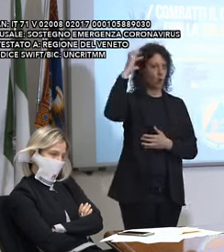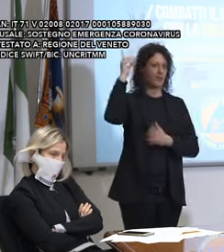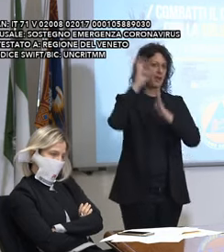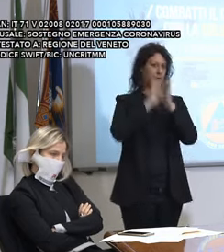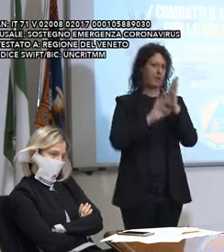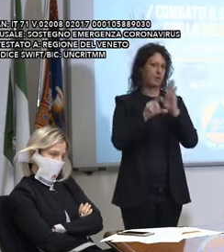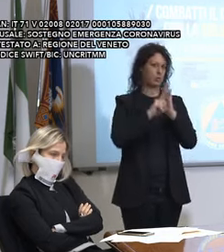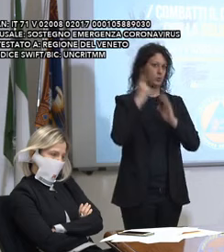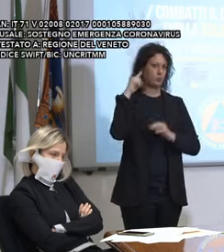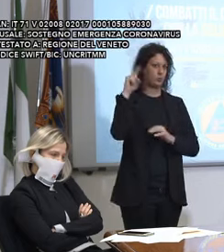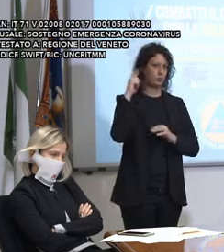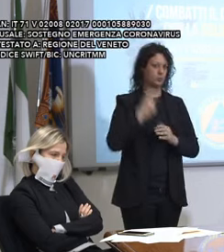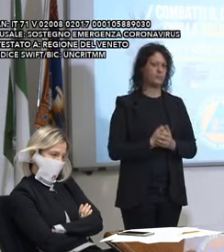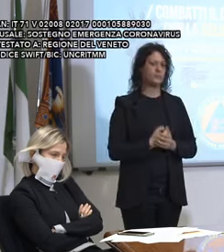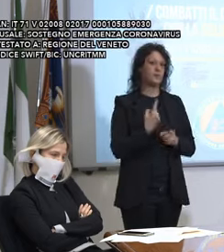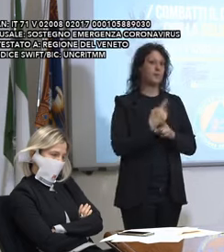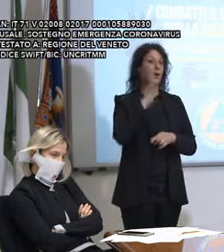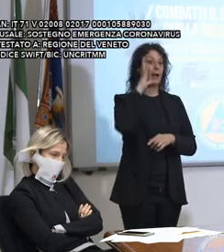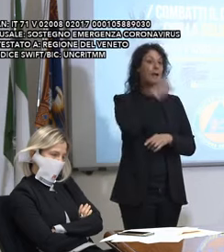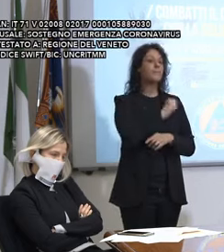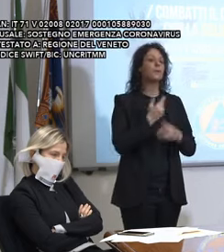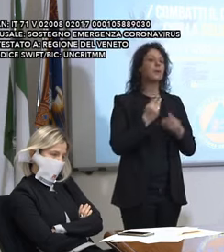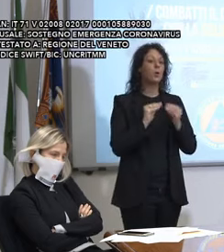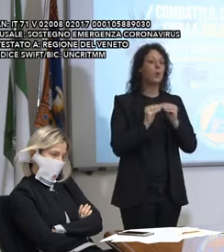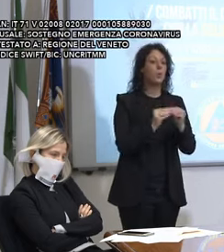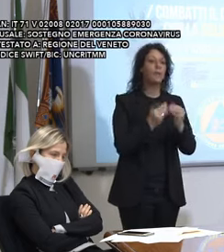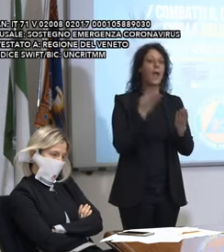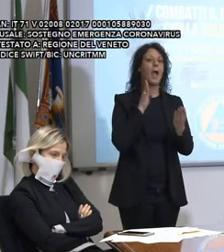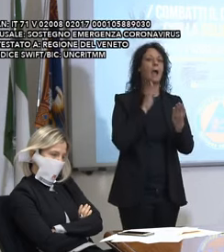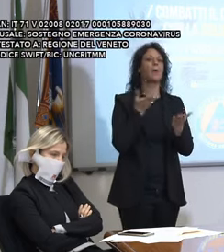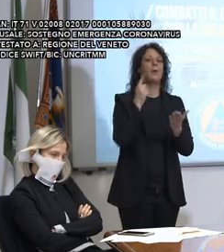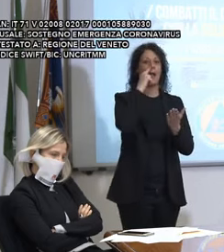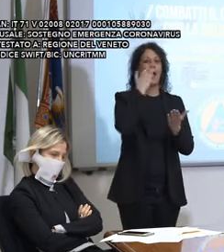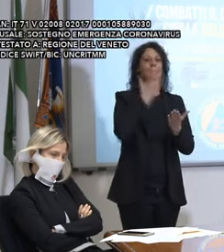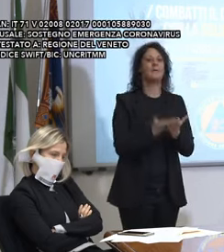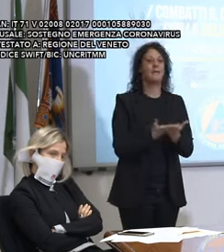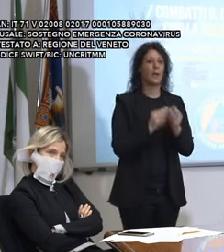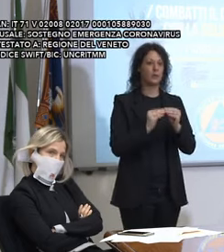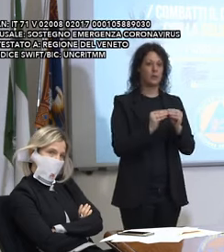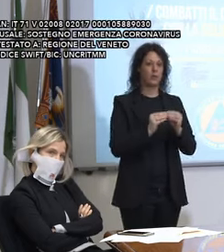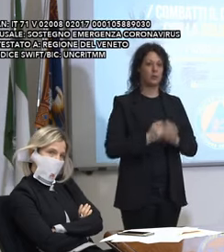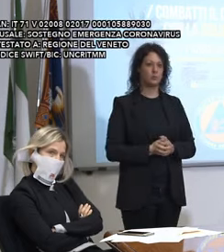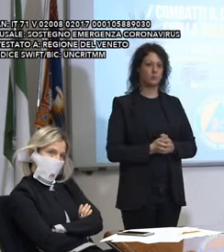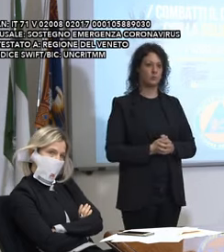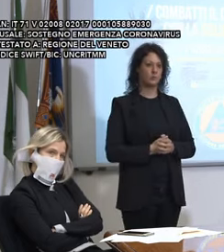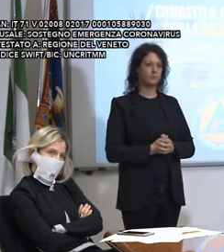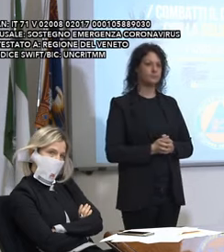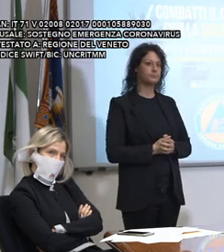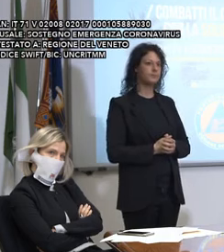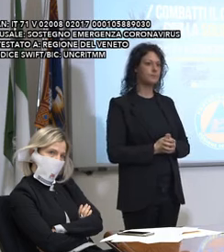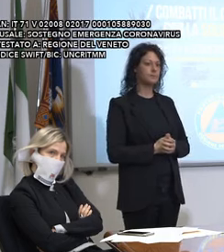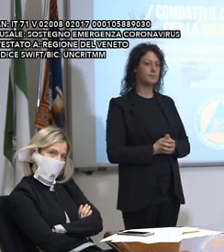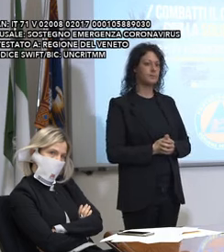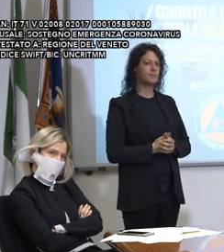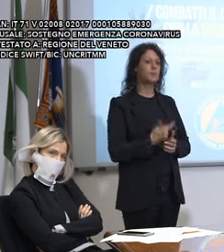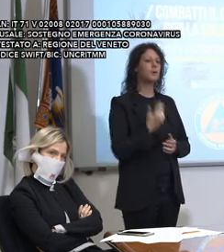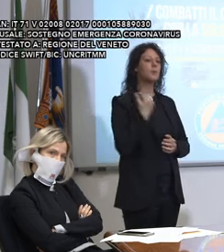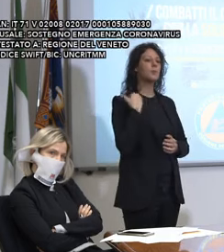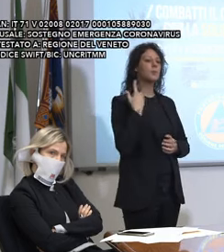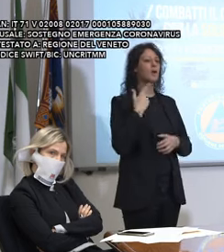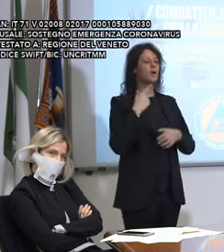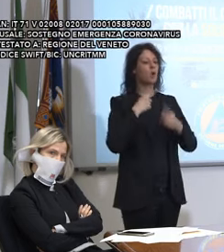dovranno applicare questi provvedimenti. Ok, un'altra cosa, se posso, mi dicono che appena finito il Consiglio dei Ministri che ha dato il via